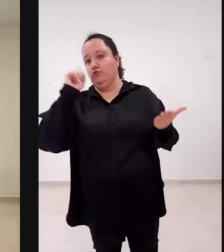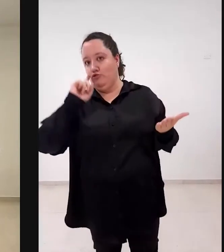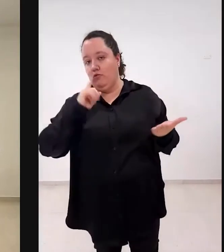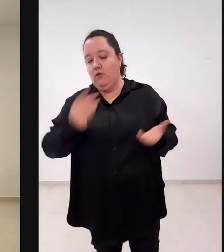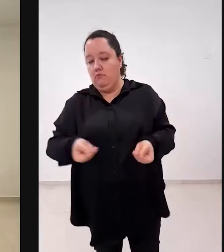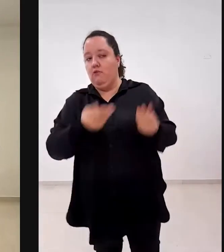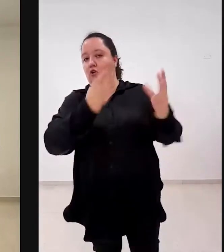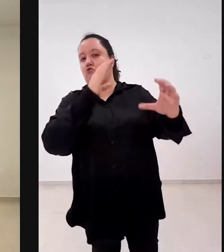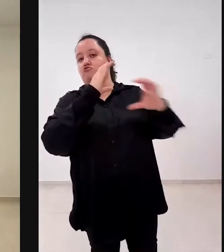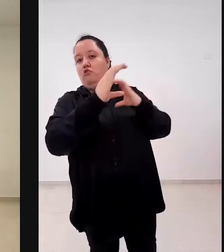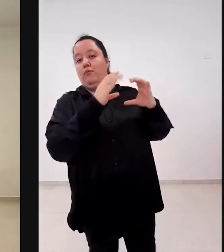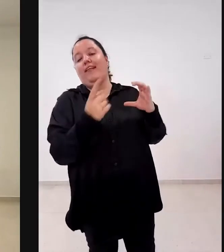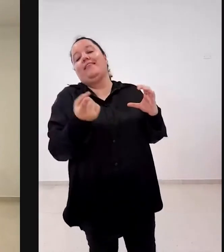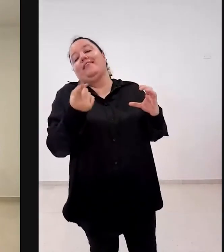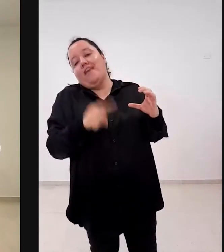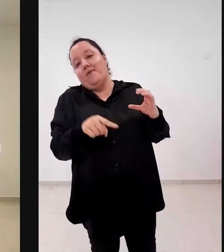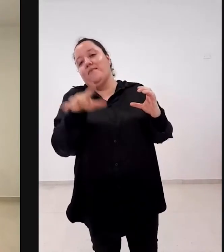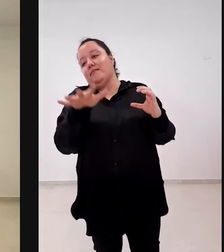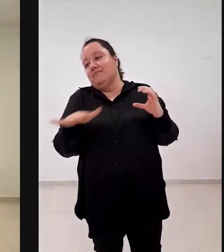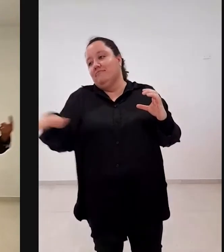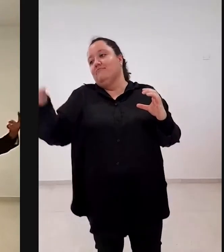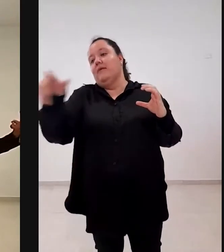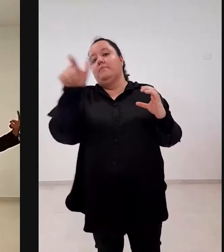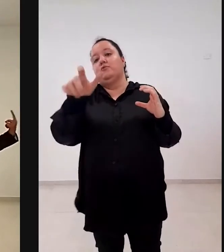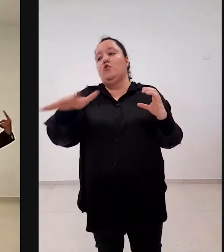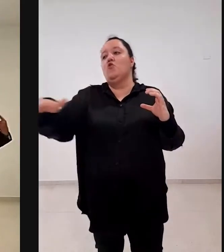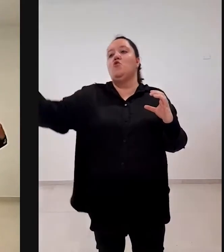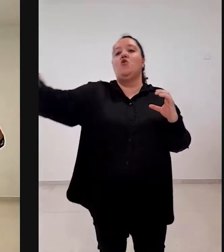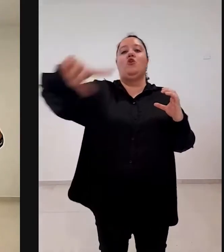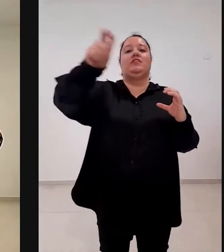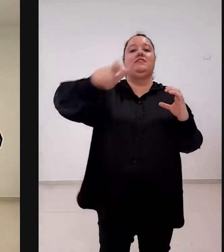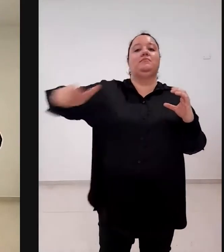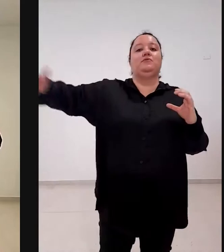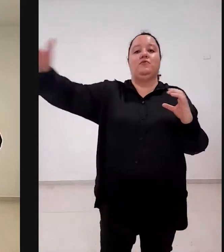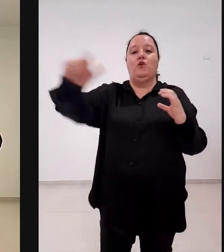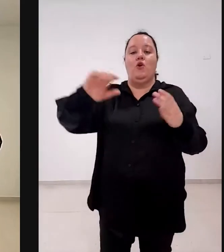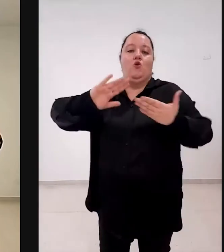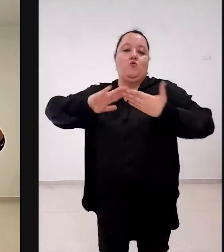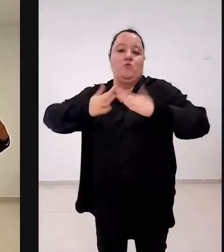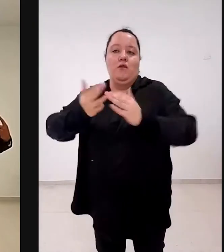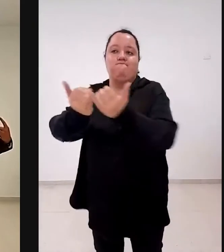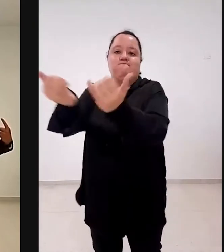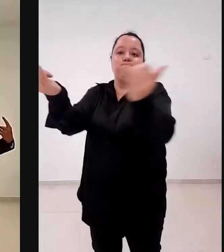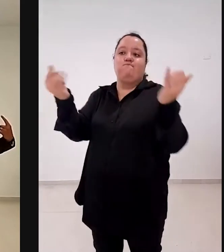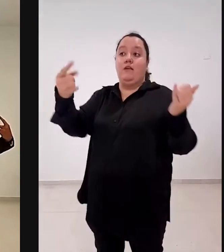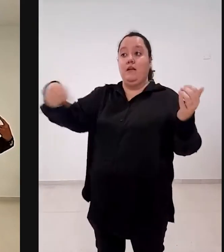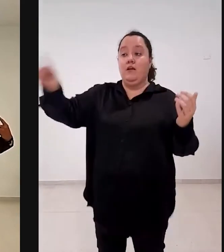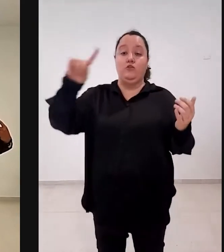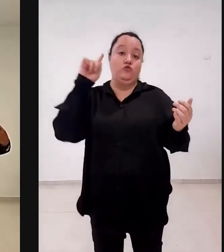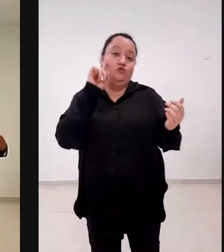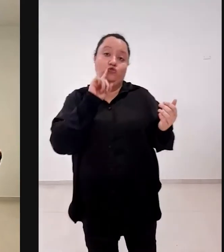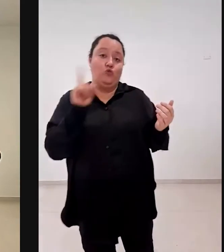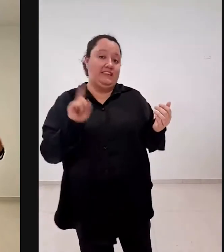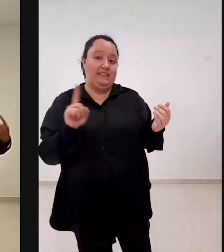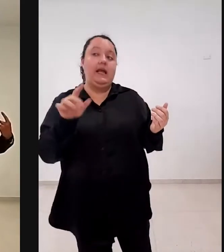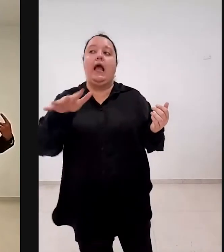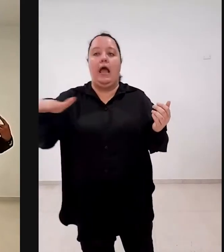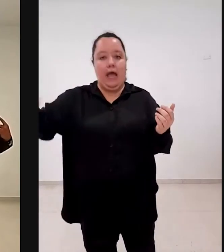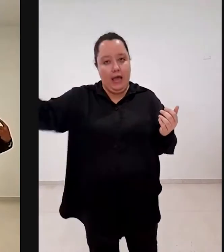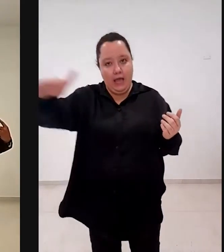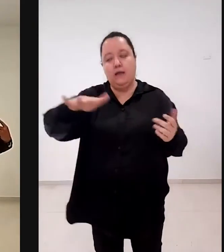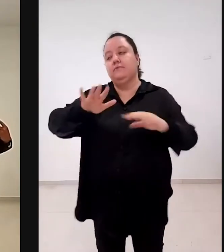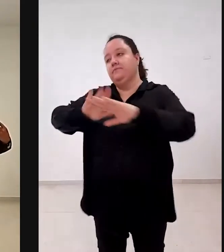en la piel y comunicación para todas las demás personas de la comunidad que no son sordas para que